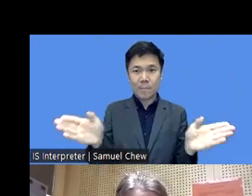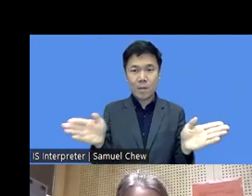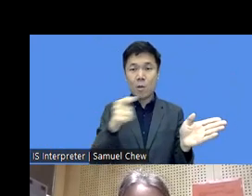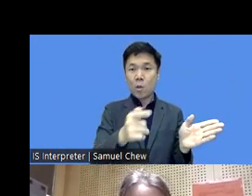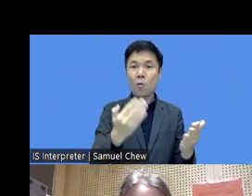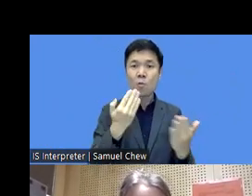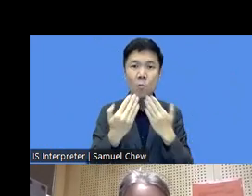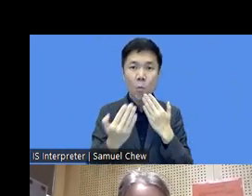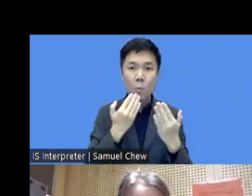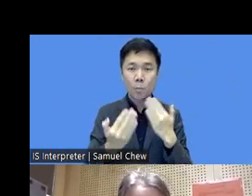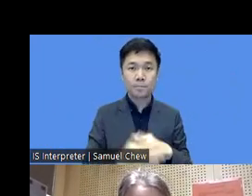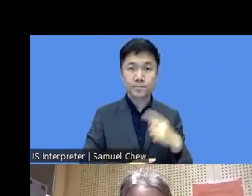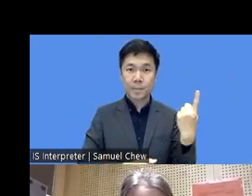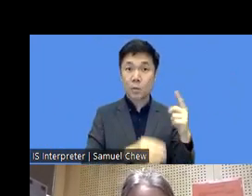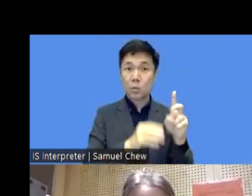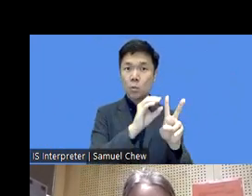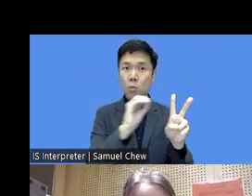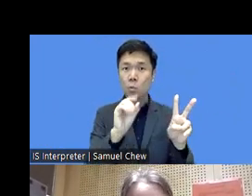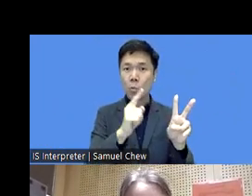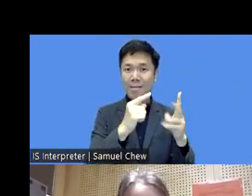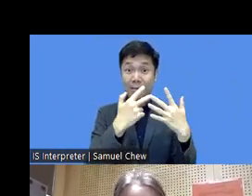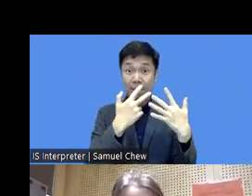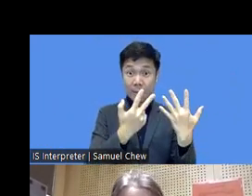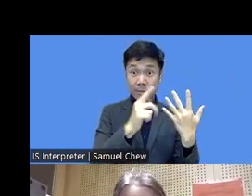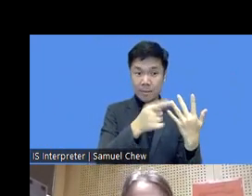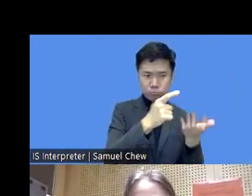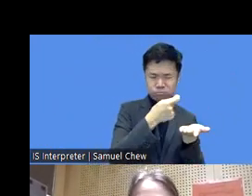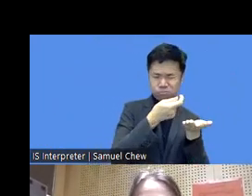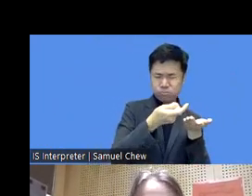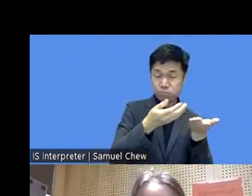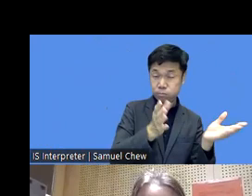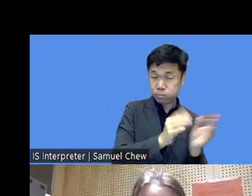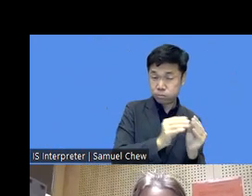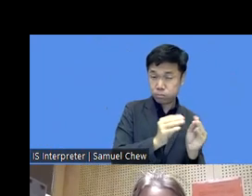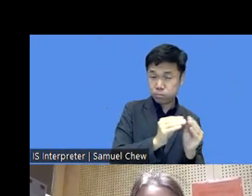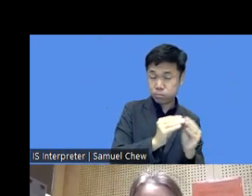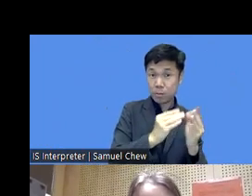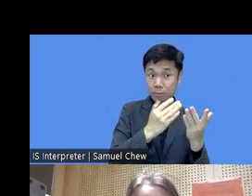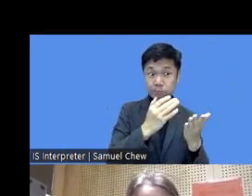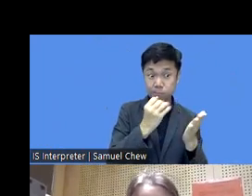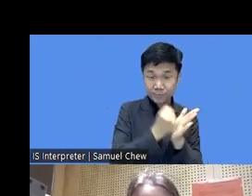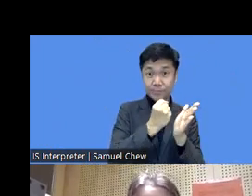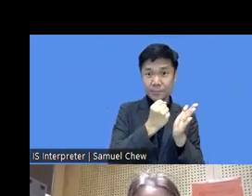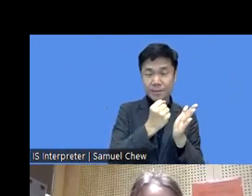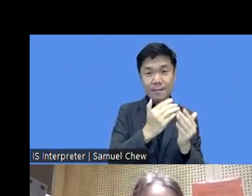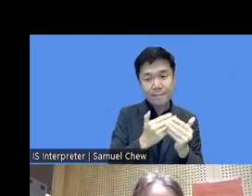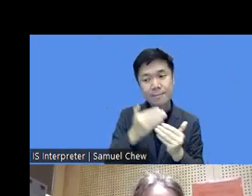el foro, una foto del foro de los refugiados de 2019 global en Ginebra